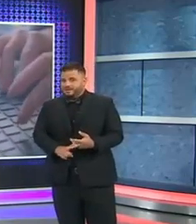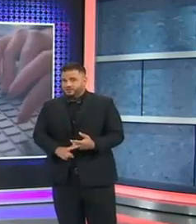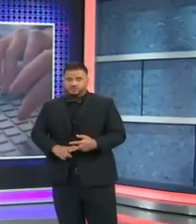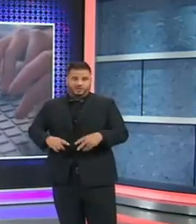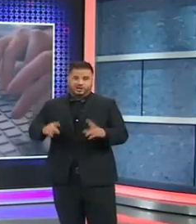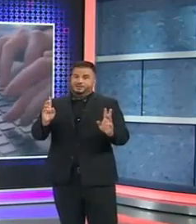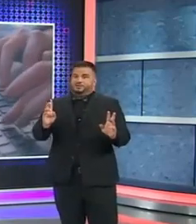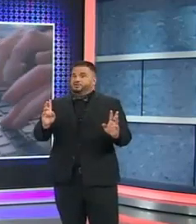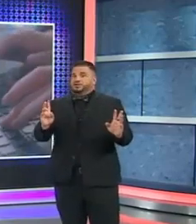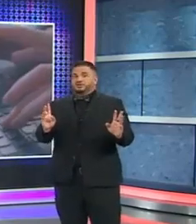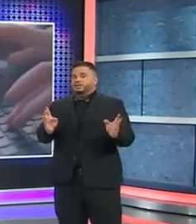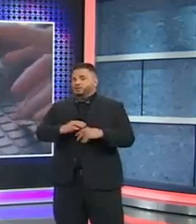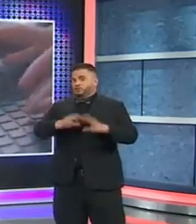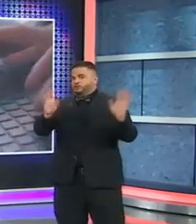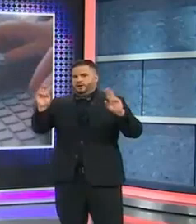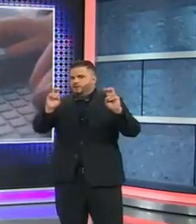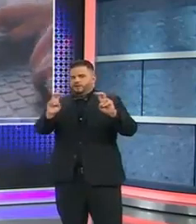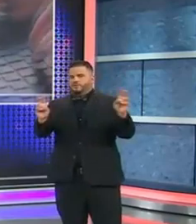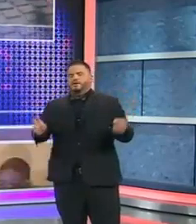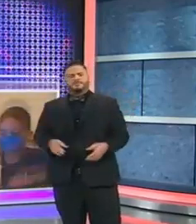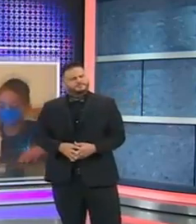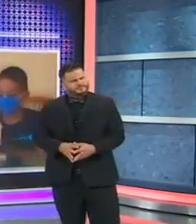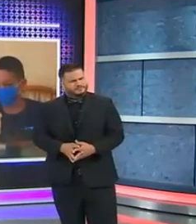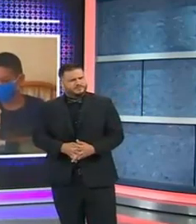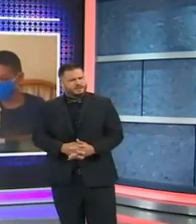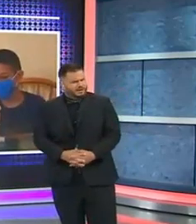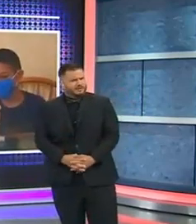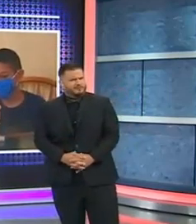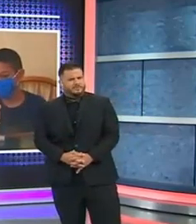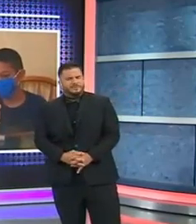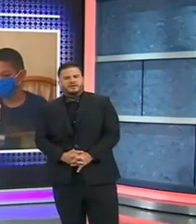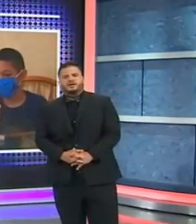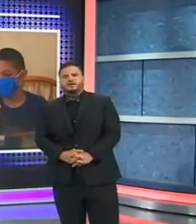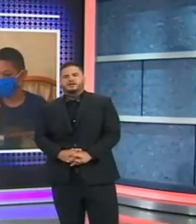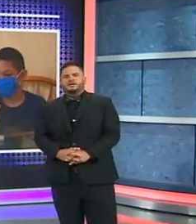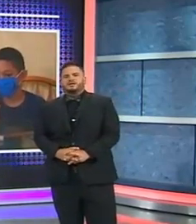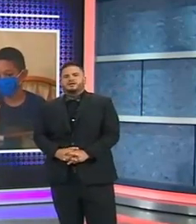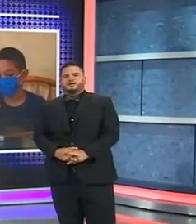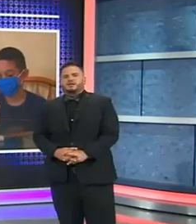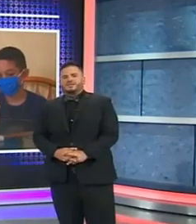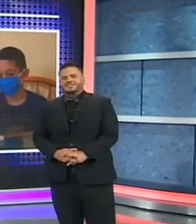había méritos, porque el Departamento de Educación dice que todo es frívola, frívola. De verdad frívola.